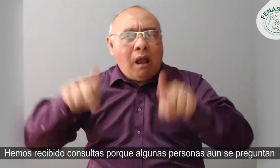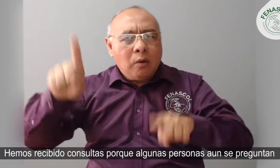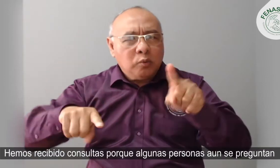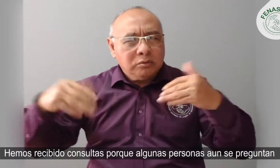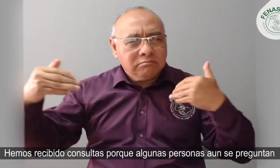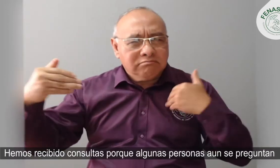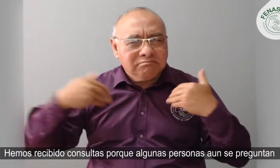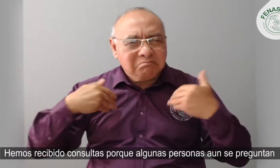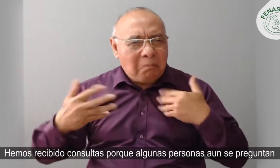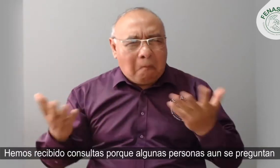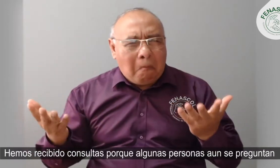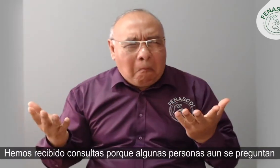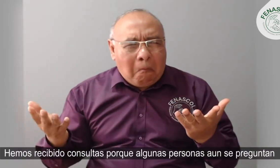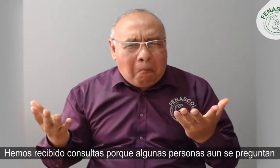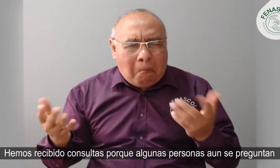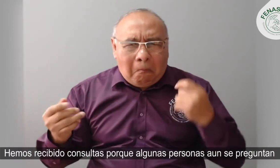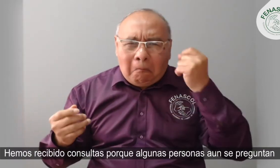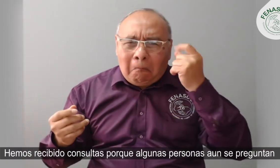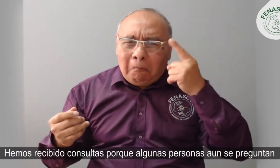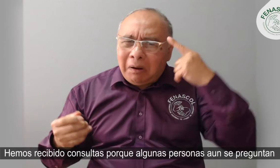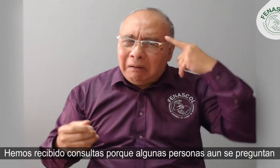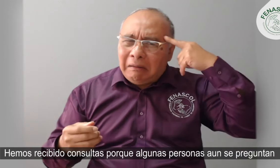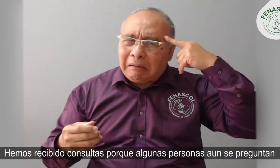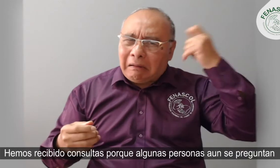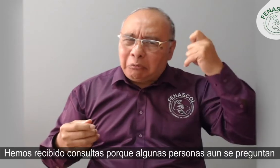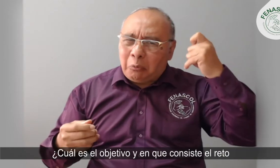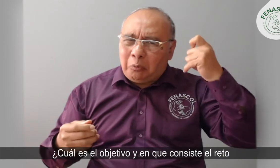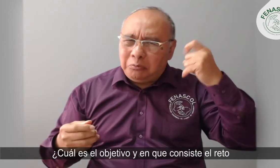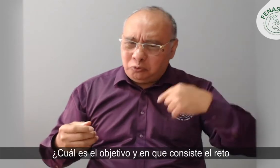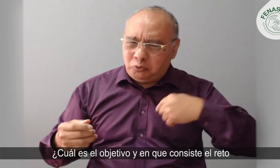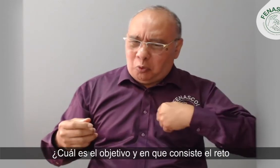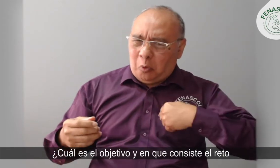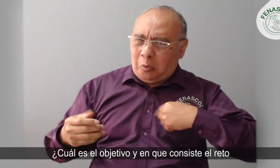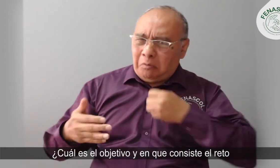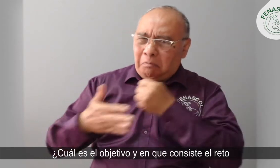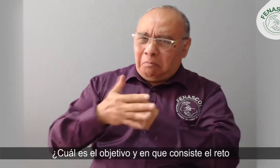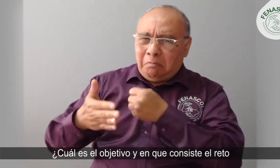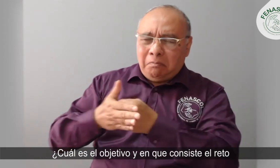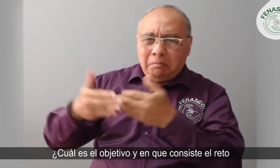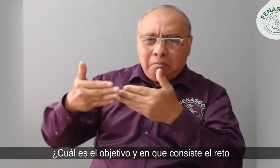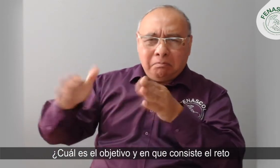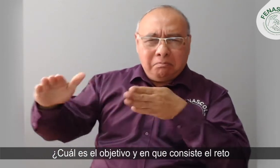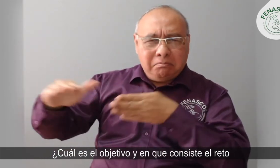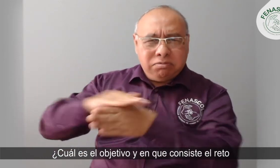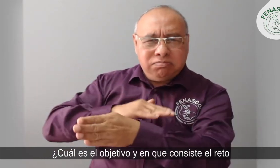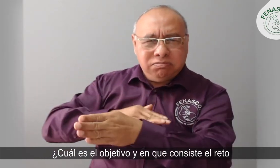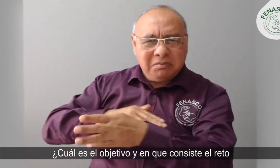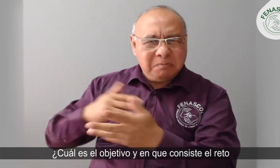Hemos recibido consultas porque algunas personas aún se preguntan ¿Cuál es el objetivo y en qué consiste el reto La accesibilidad la